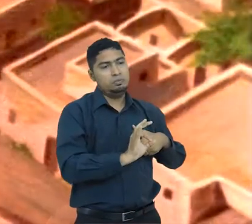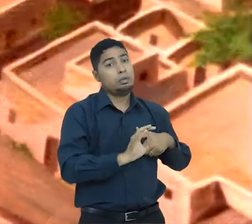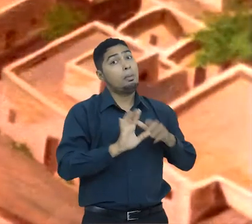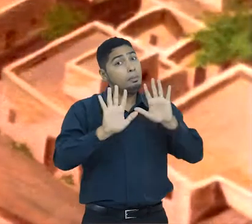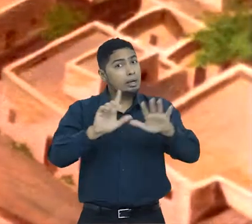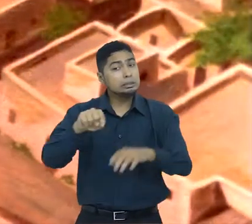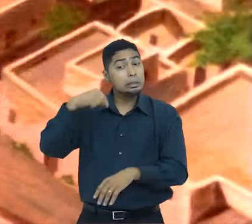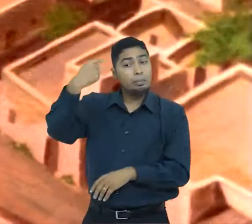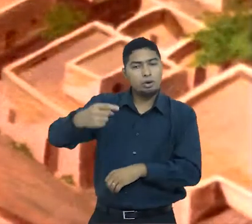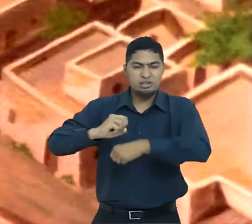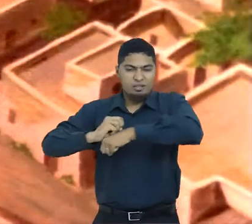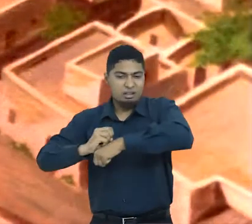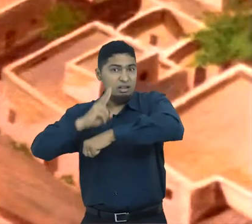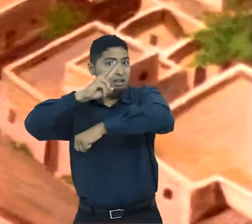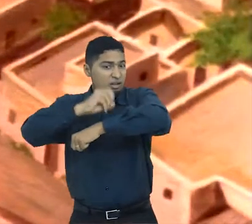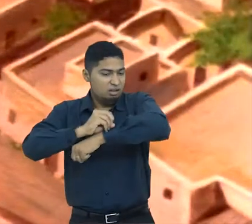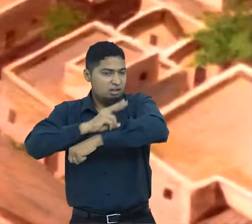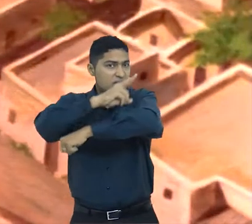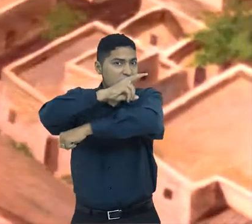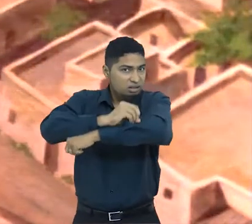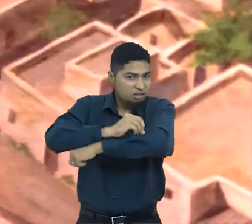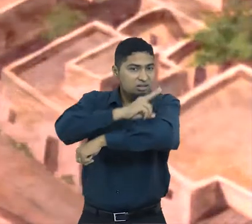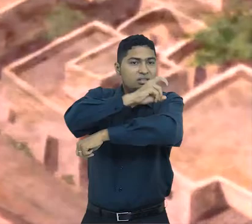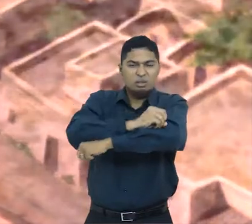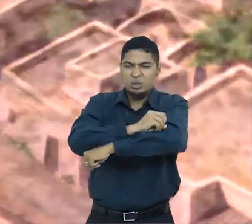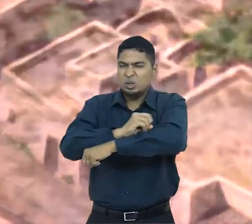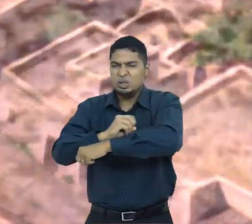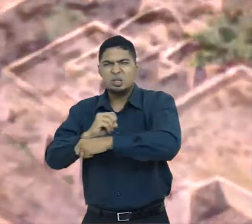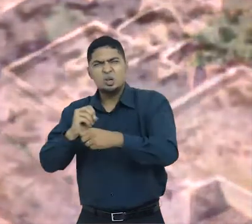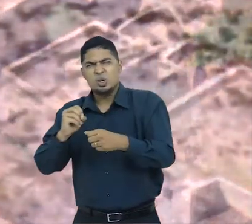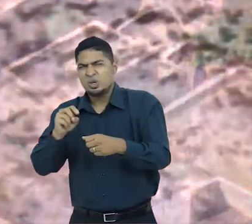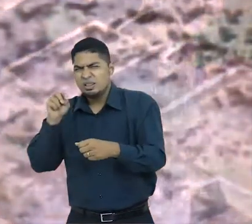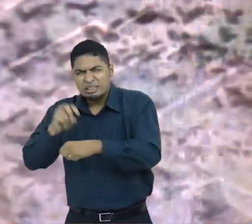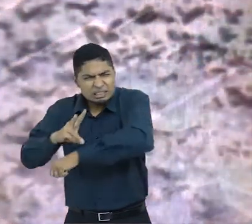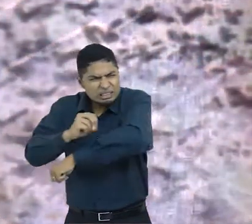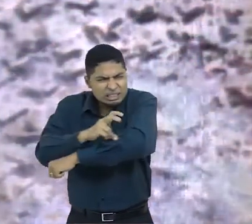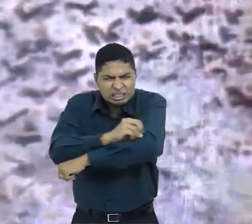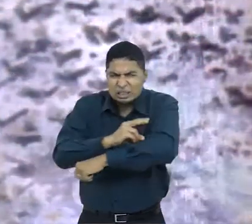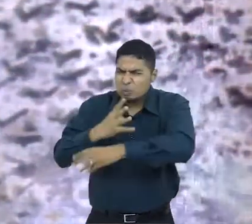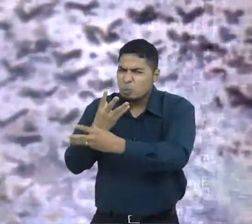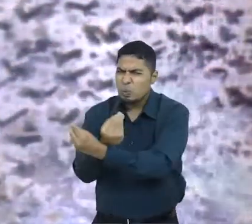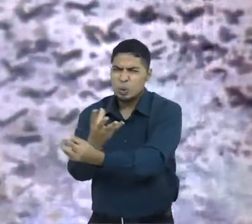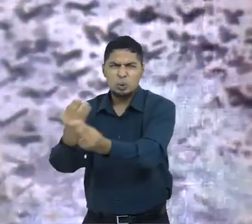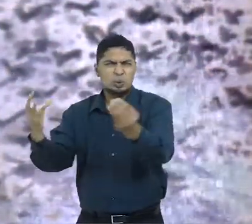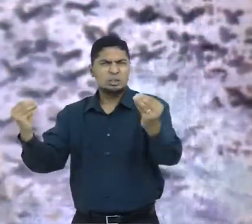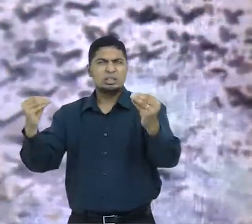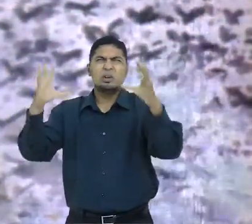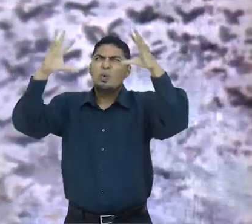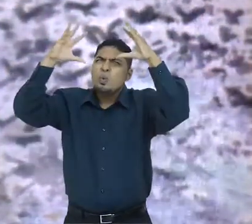moravam. A seguir, Deus mandou uma praga de gafanhotos. Os insetos tomaram conta do Egito a tal ponto de que o país ficou